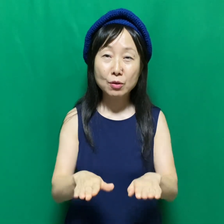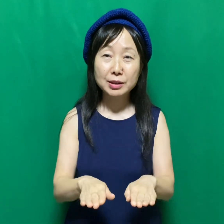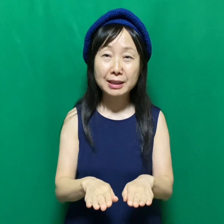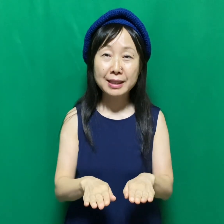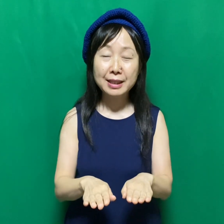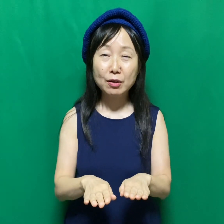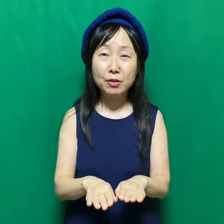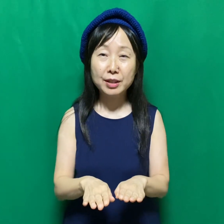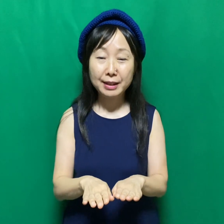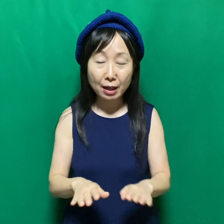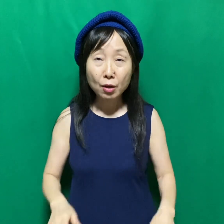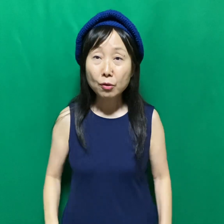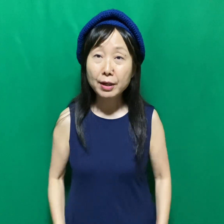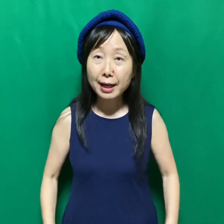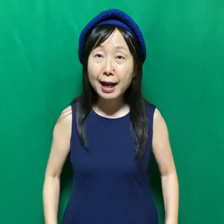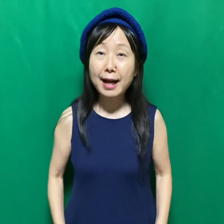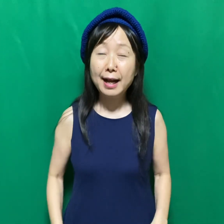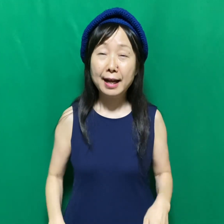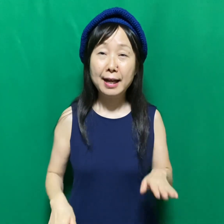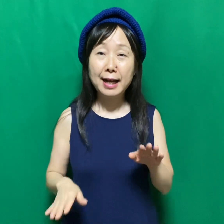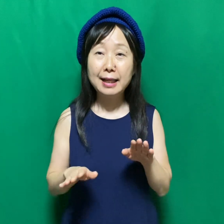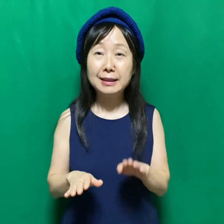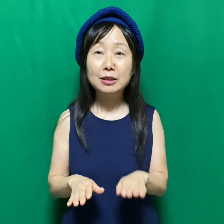下に置いて、これが足の